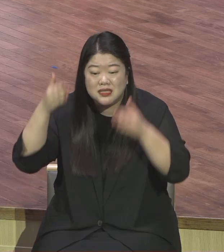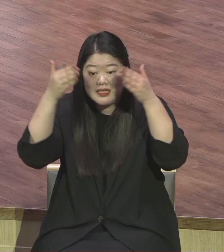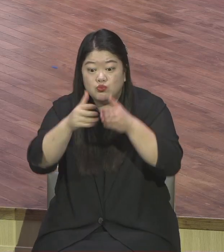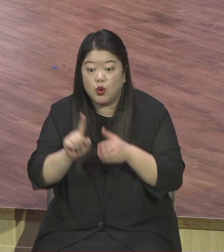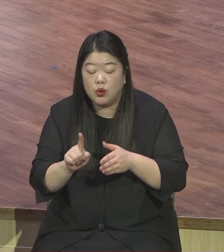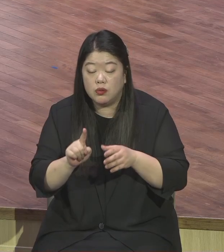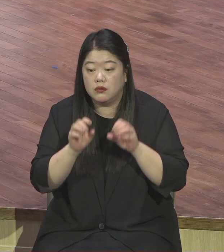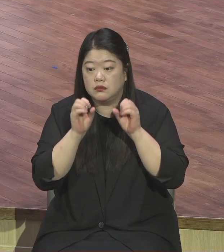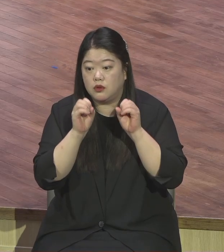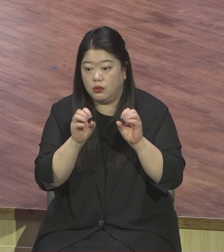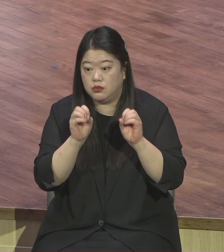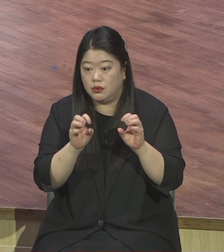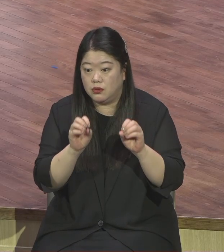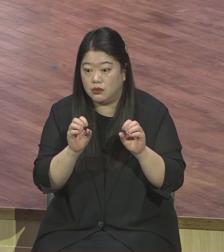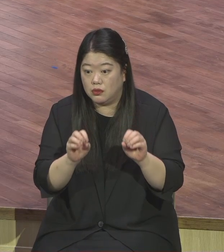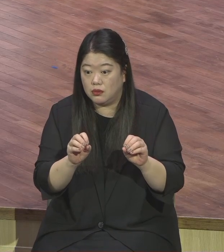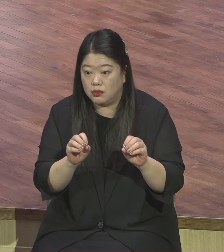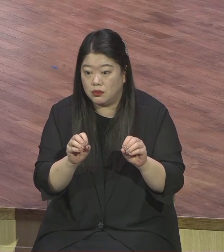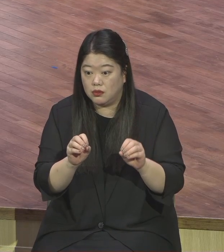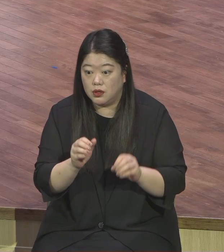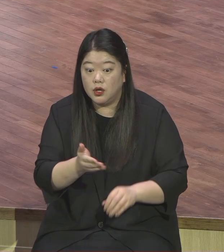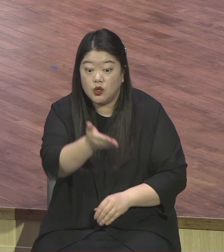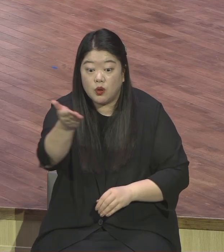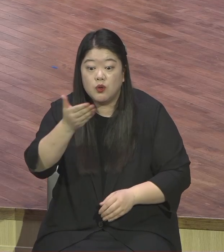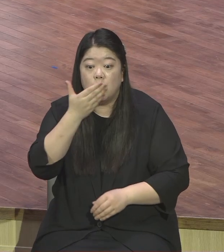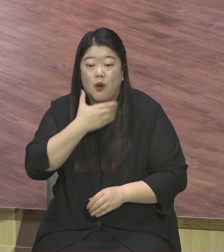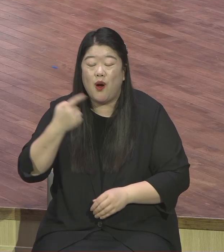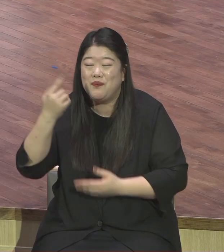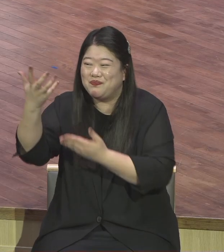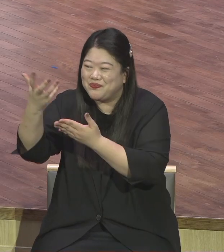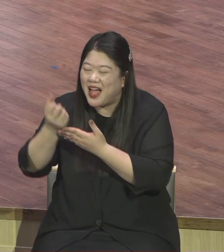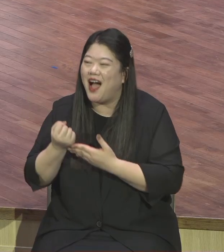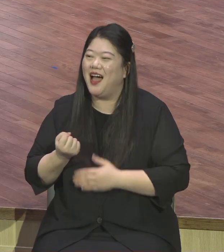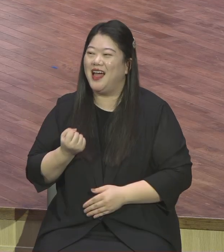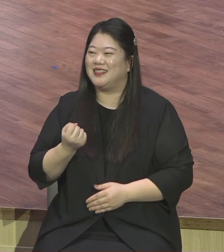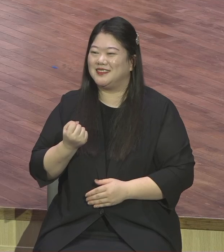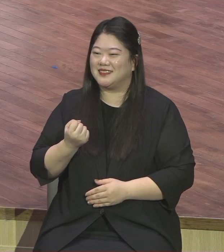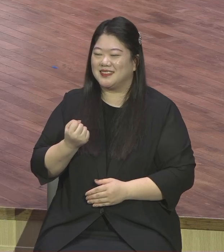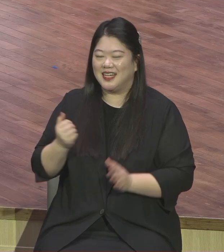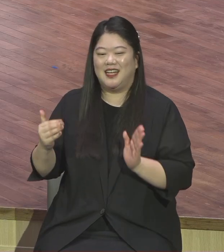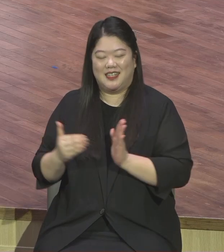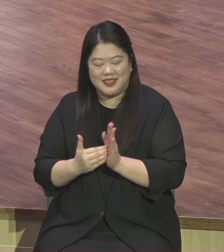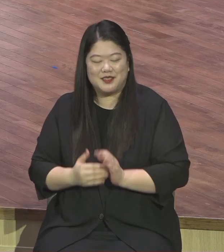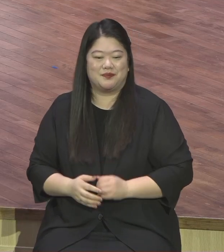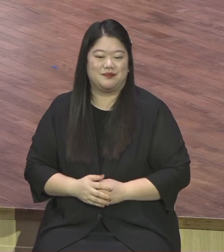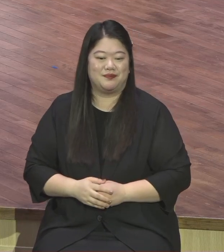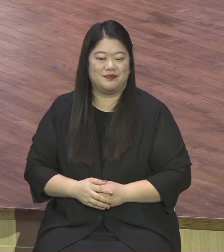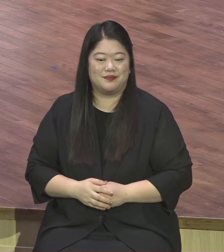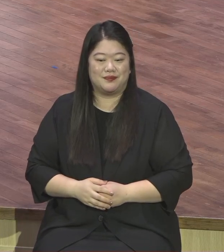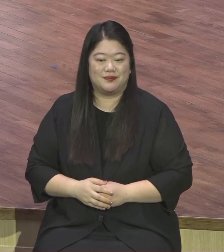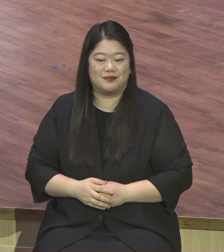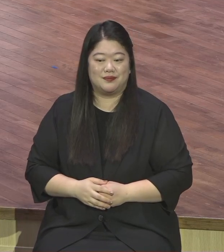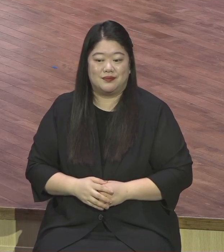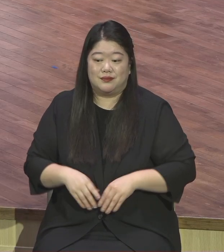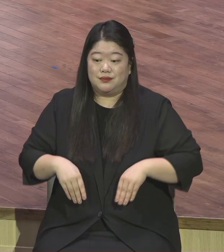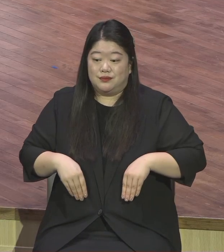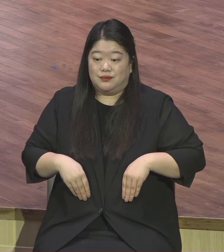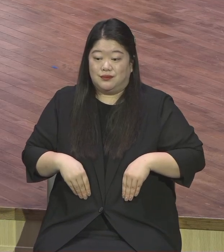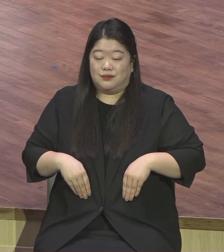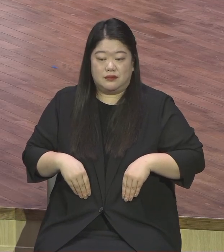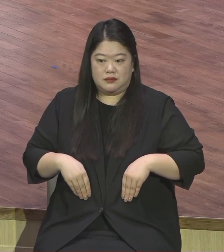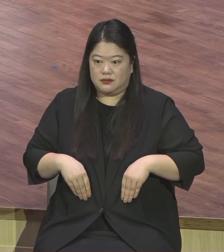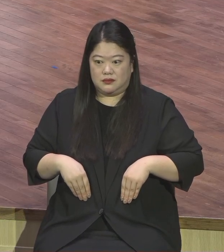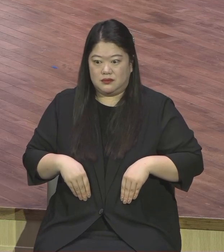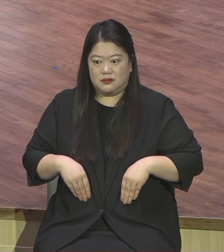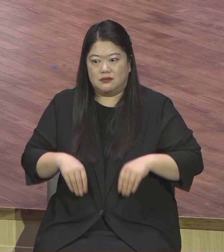여러분이 이 시대 바울입니다. 복음을 받았으면 전해야 돼. 이거 주님이 주신 명령이에요. 전하라. 지금 교회적으로 한 번 더